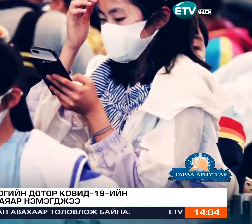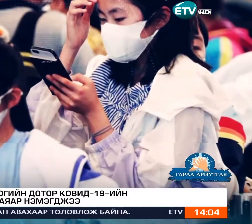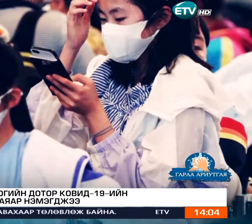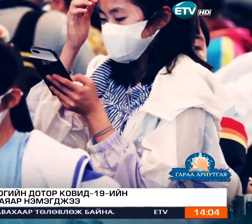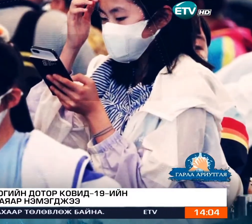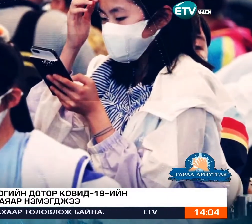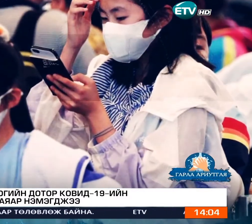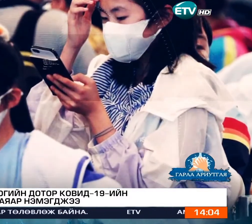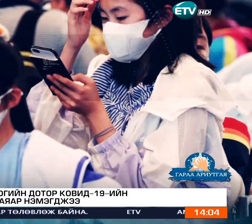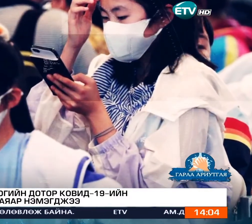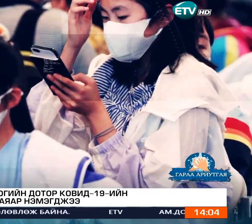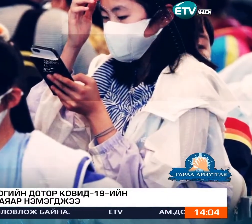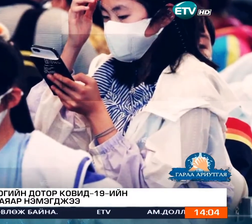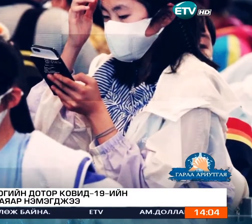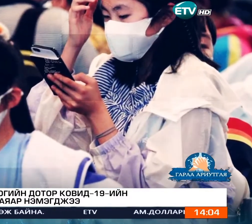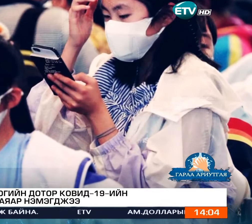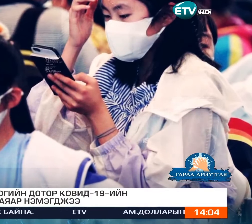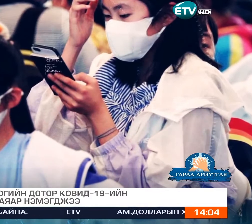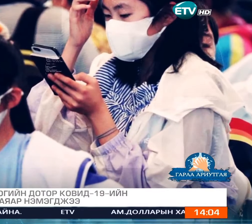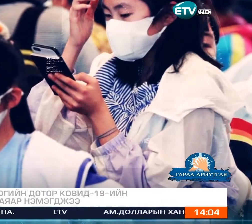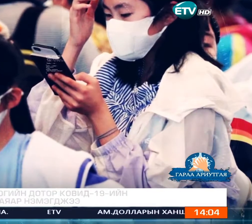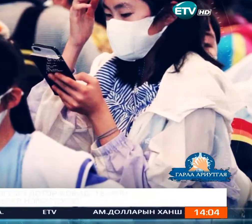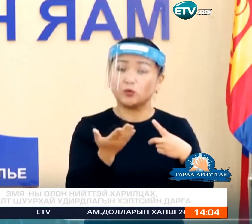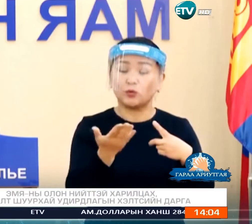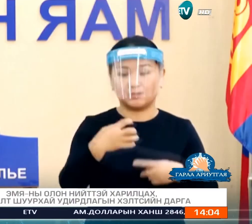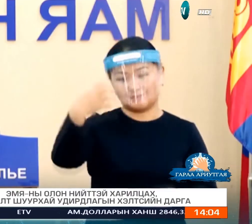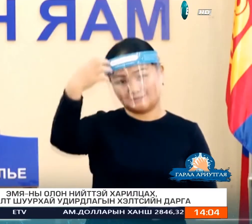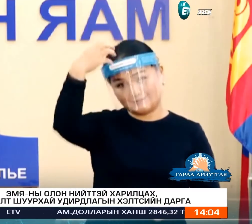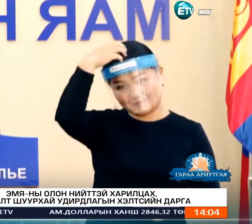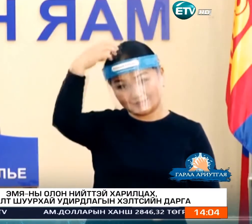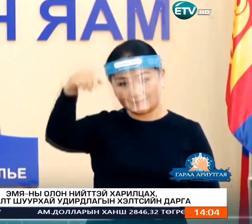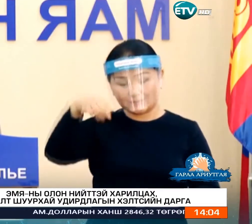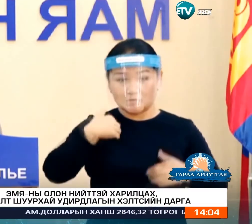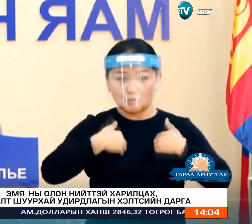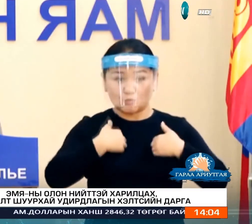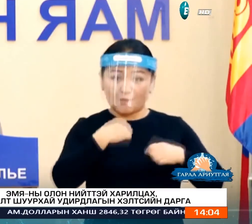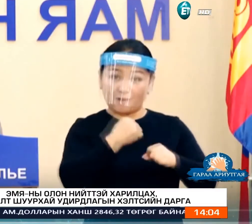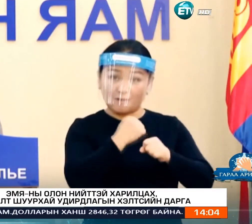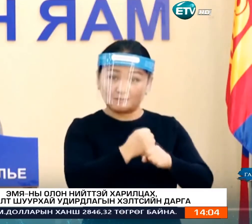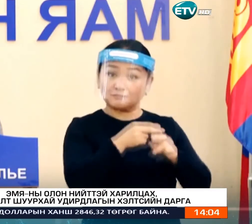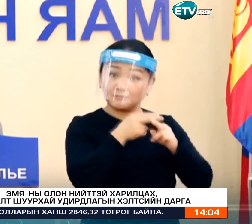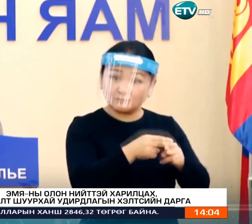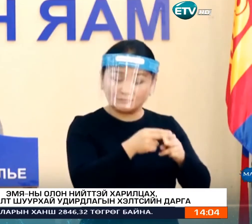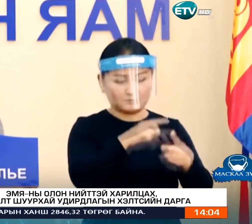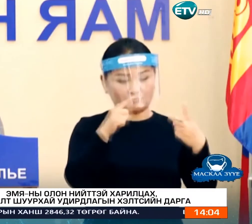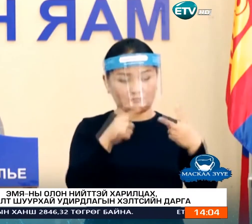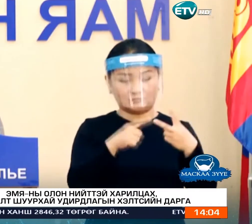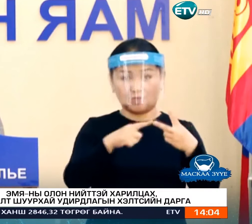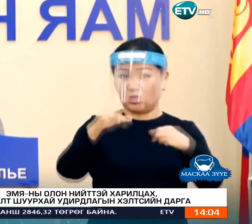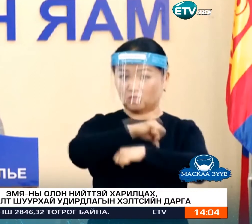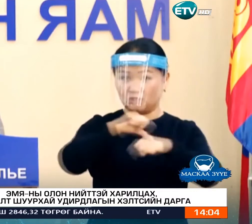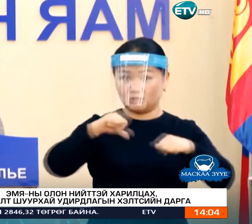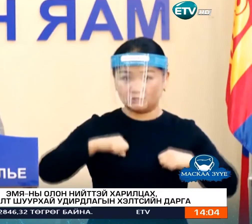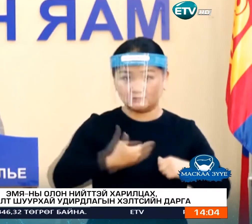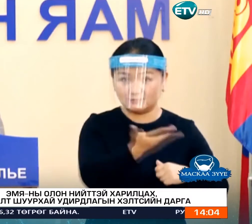манай иргэд тайвшралгүй халдвар хамгааллын дэглэмээ сахихыг сануллаа. Засгийн газар шуурхай ажиллах, хоёрдугаарт иргэд амьдралын